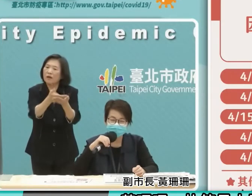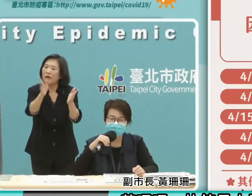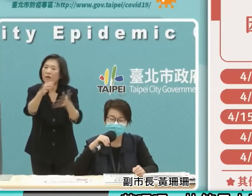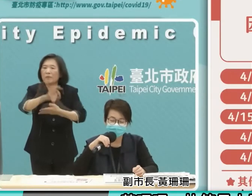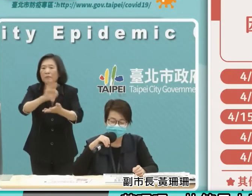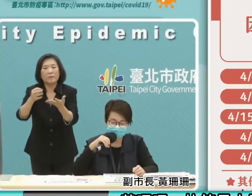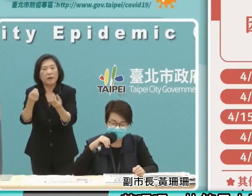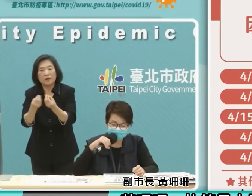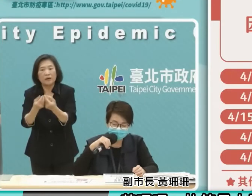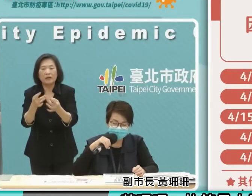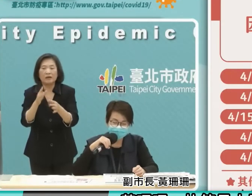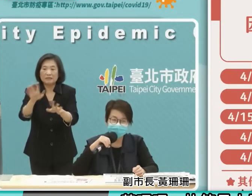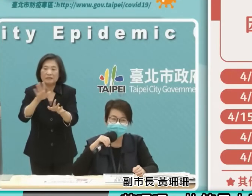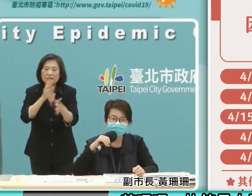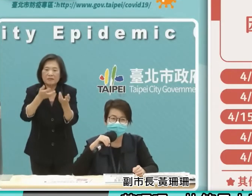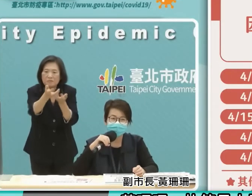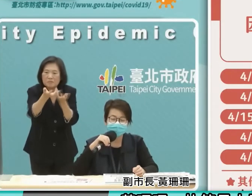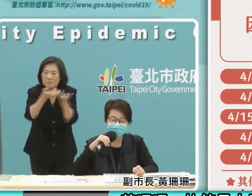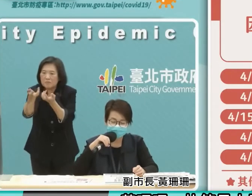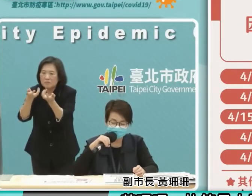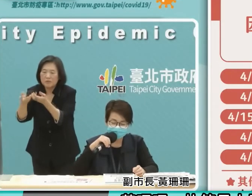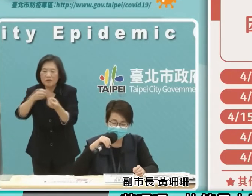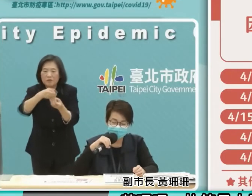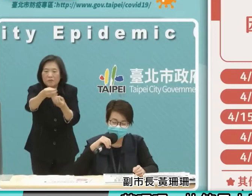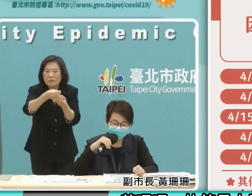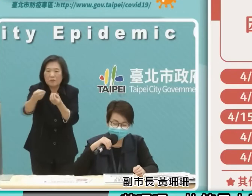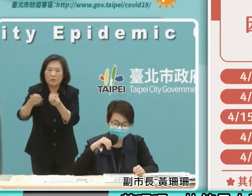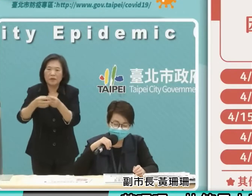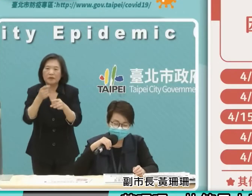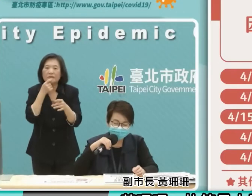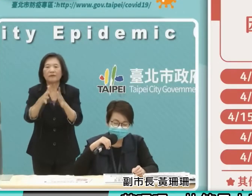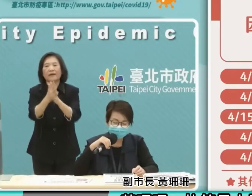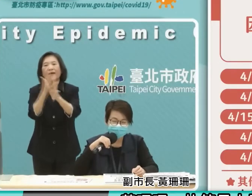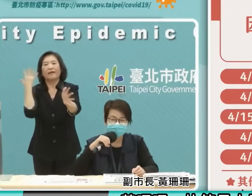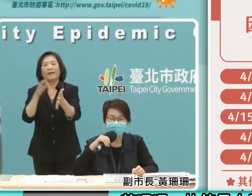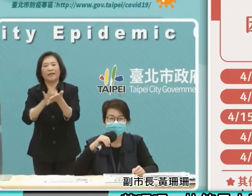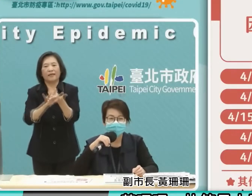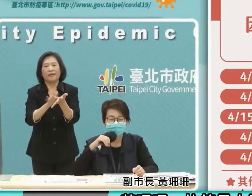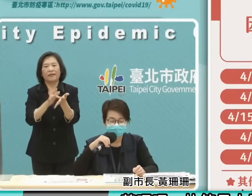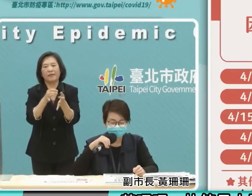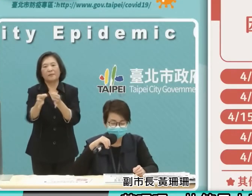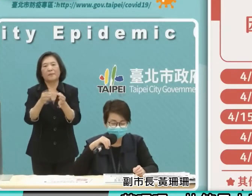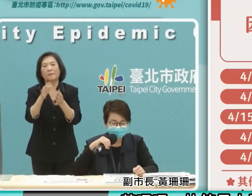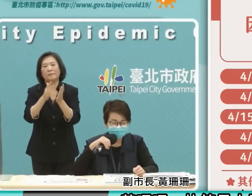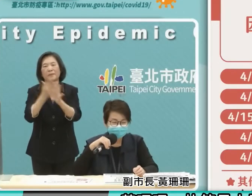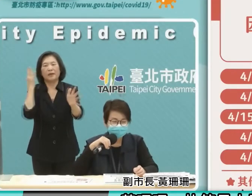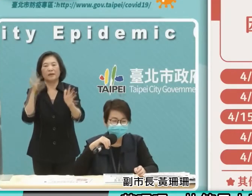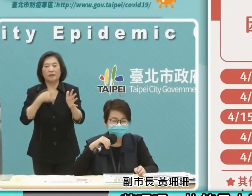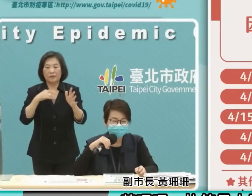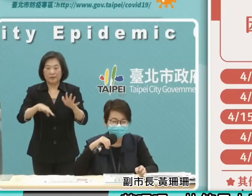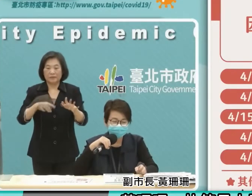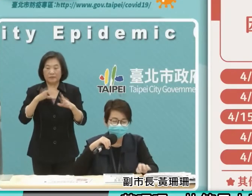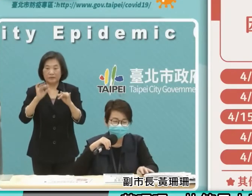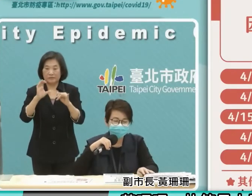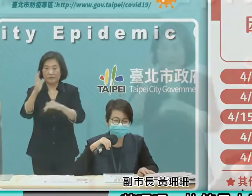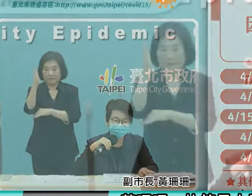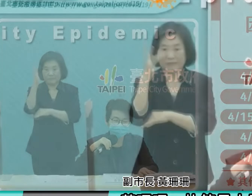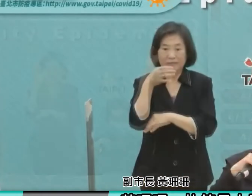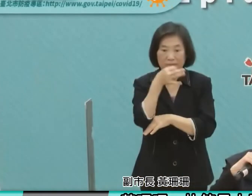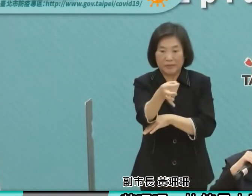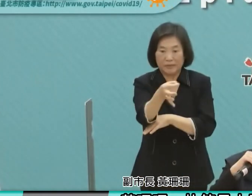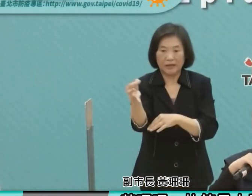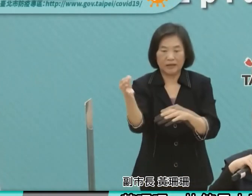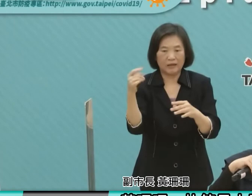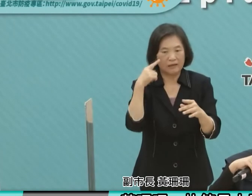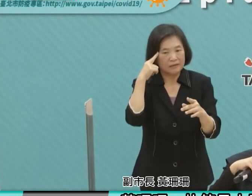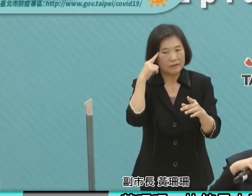然现在是用所谓的配给制，可是现在是让大家在药房排队，那我们地方上自己买到的货可能